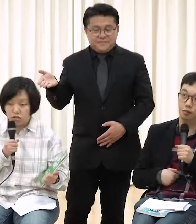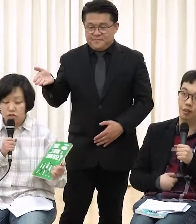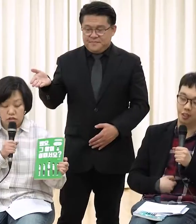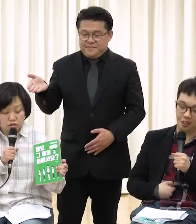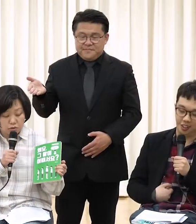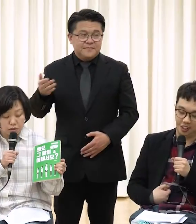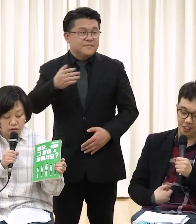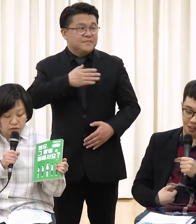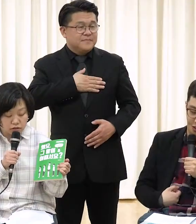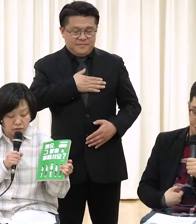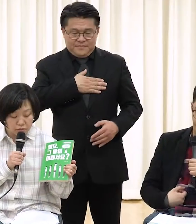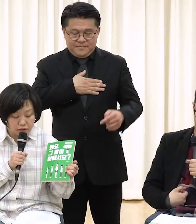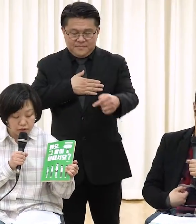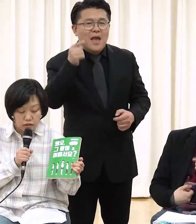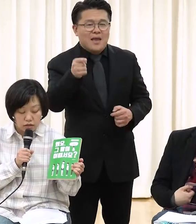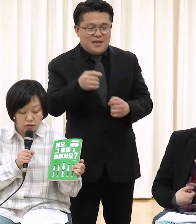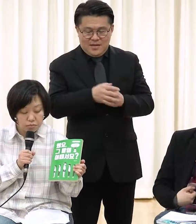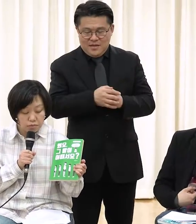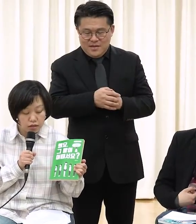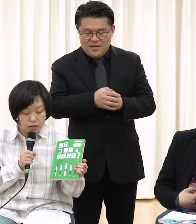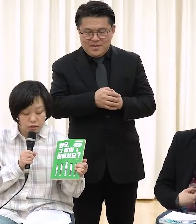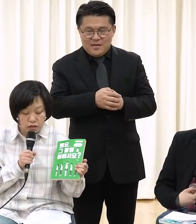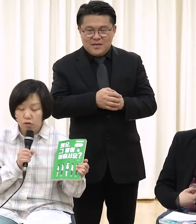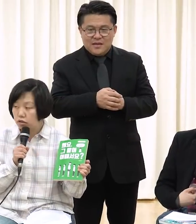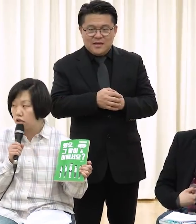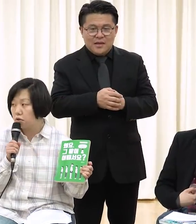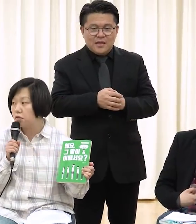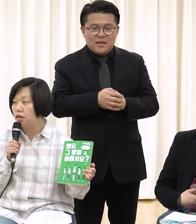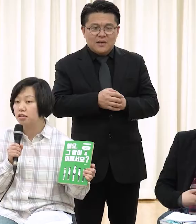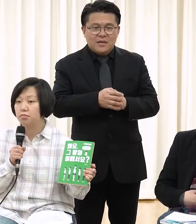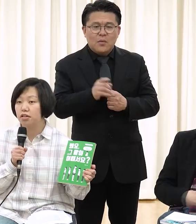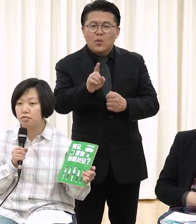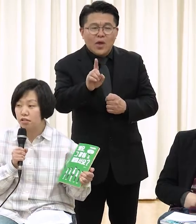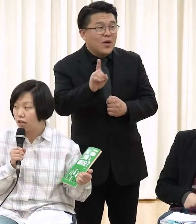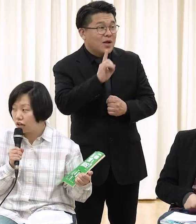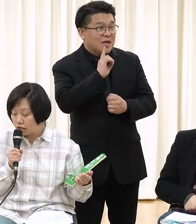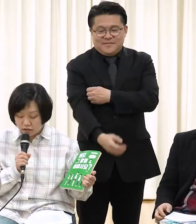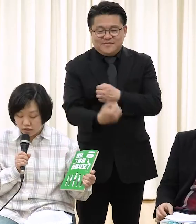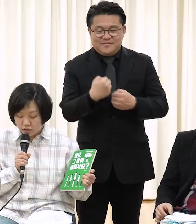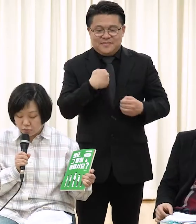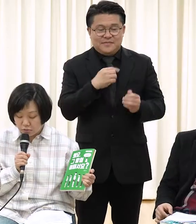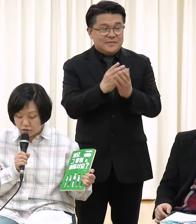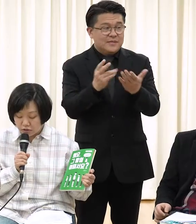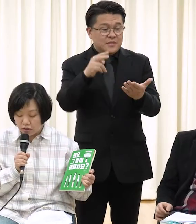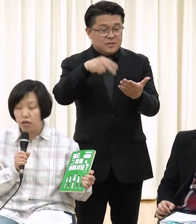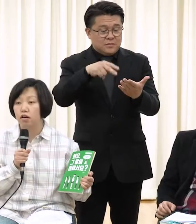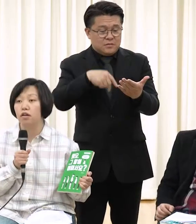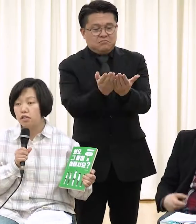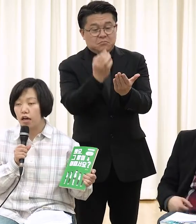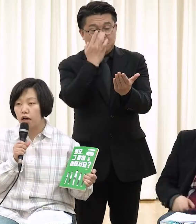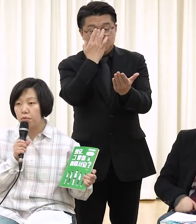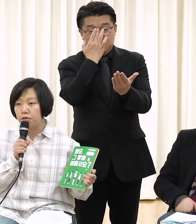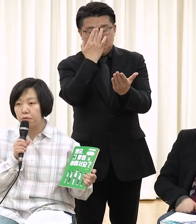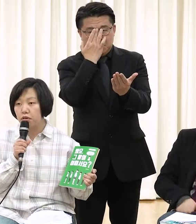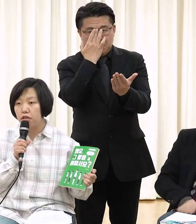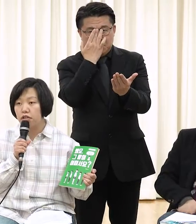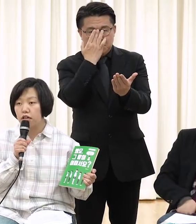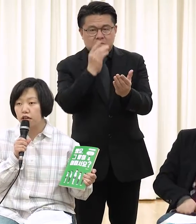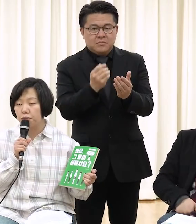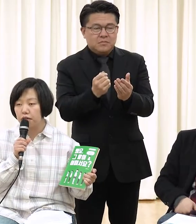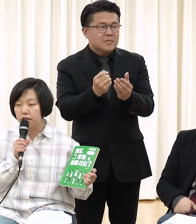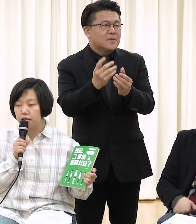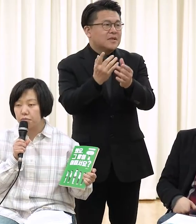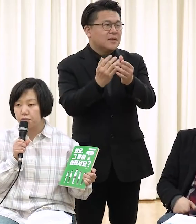들었습니다. 저는 왜 그런 말이에요? 어때요? 라는 말입니다. 이 책을 보면서 장갑이